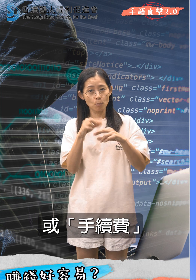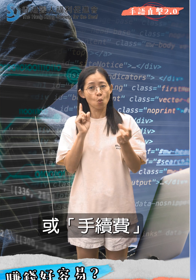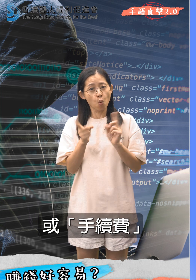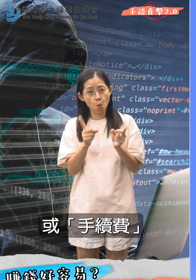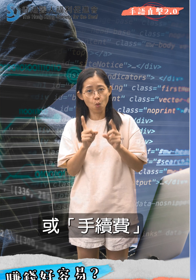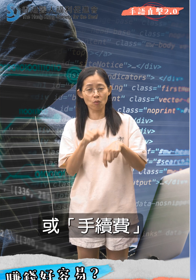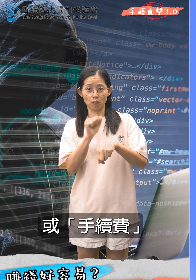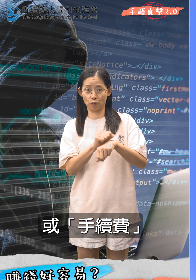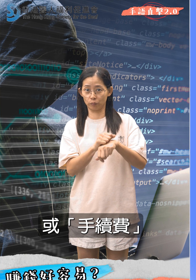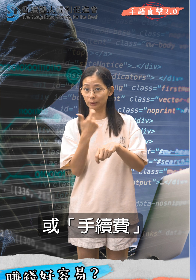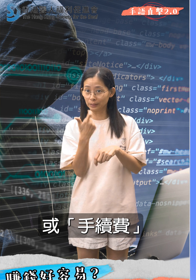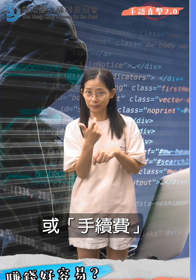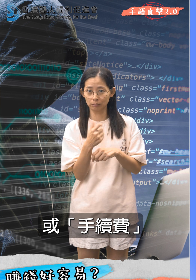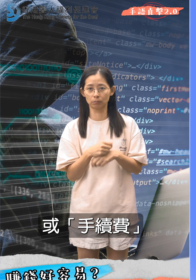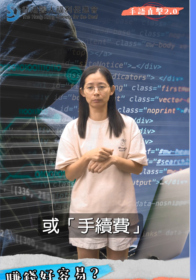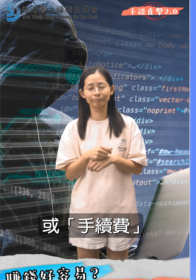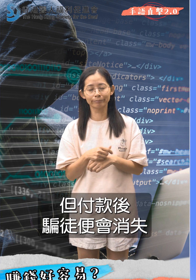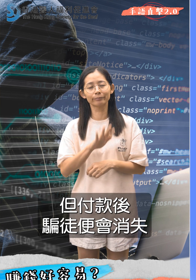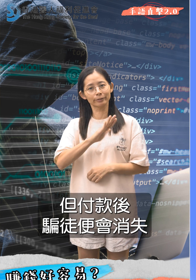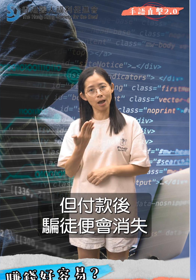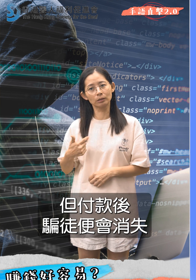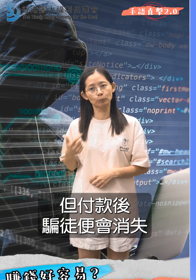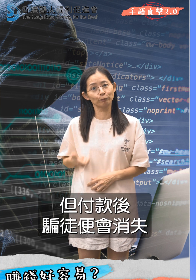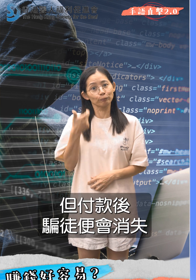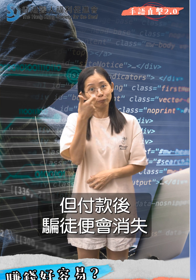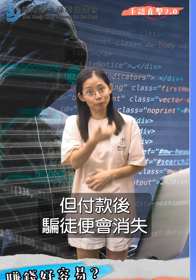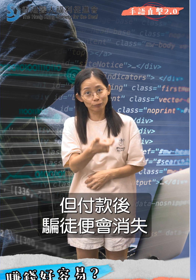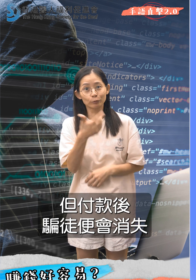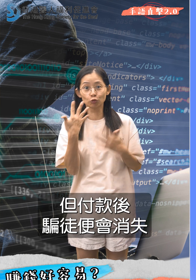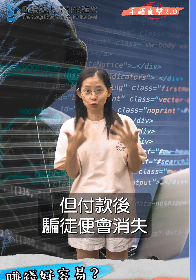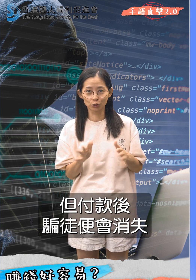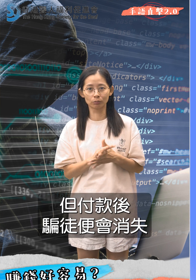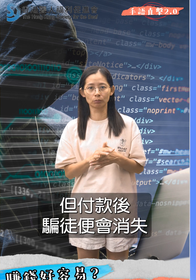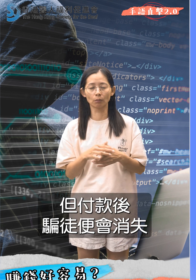或者手續費，但付款之後，騙徒就會消失。